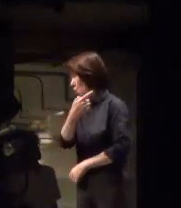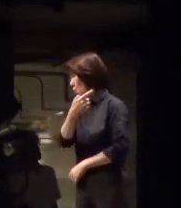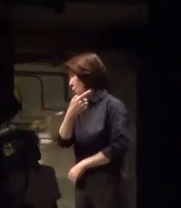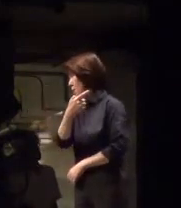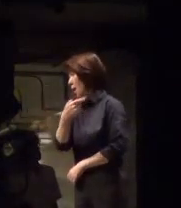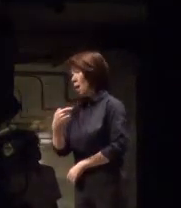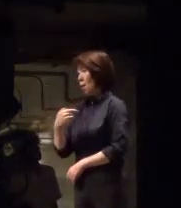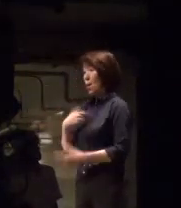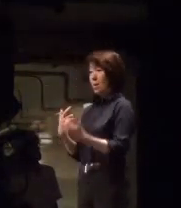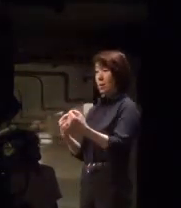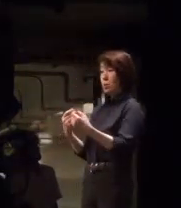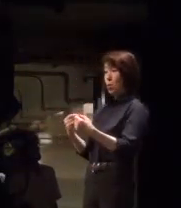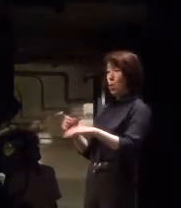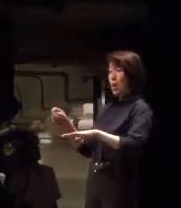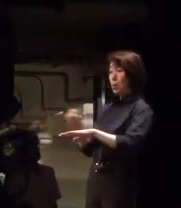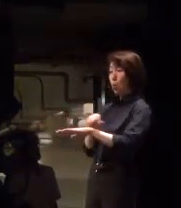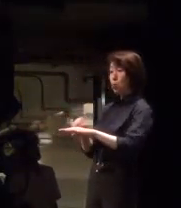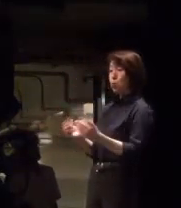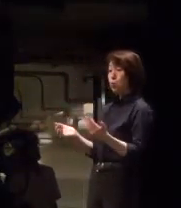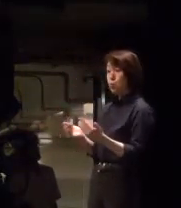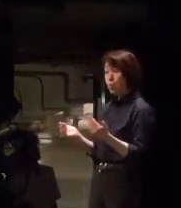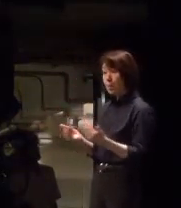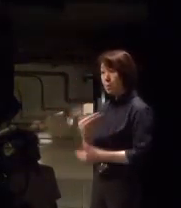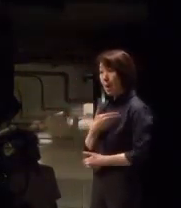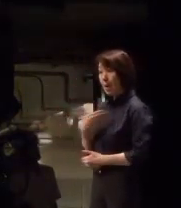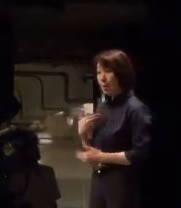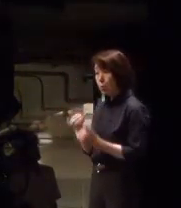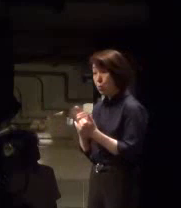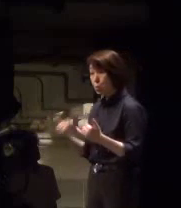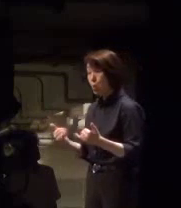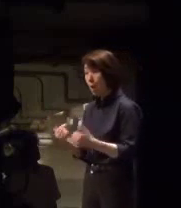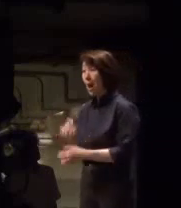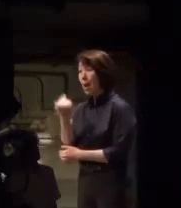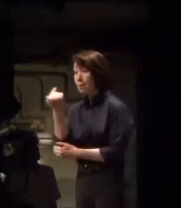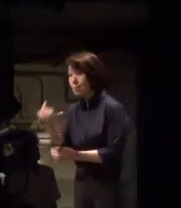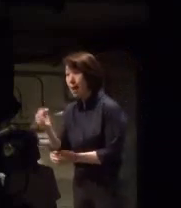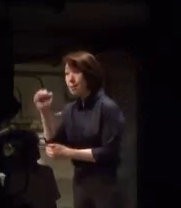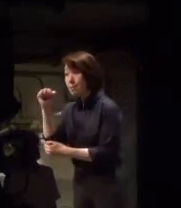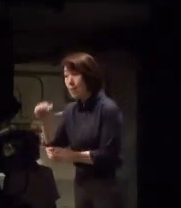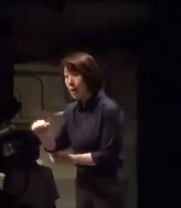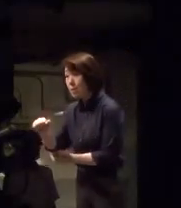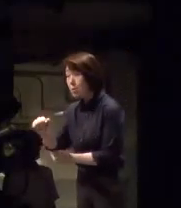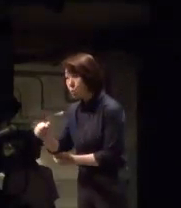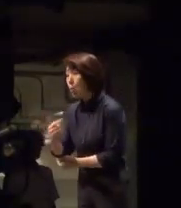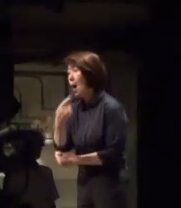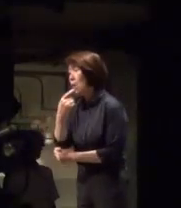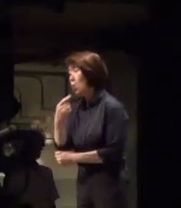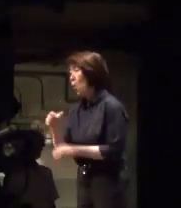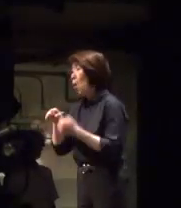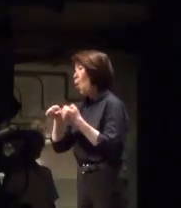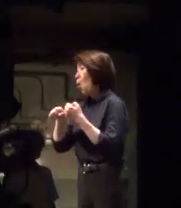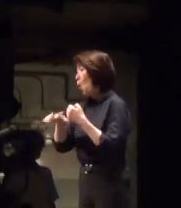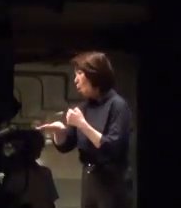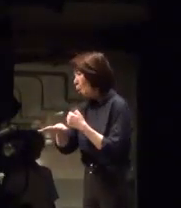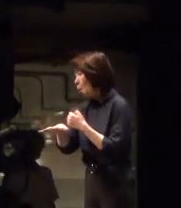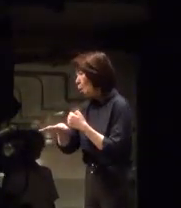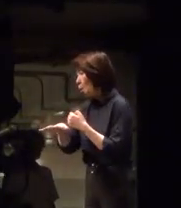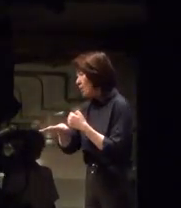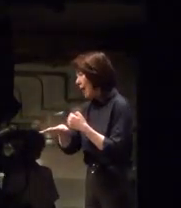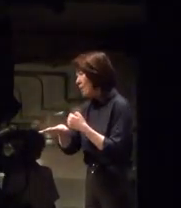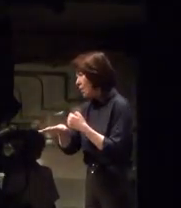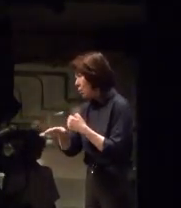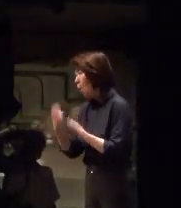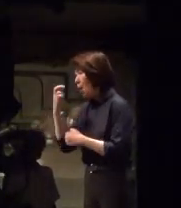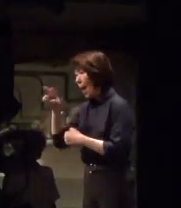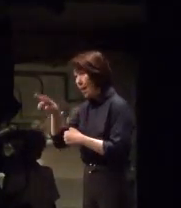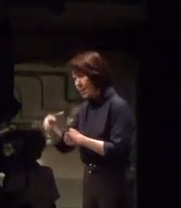私のようなごく特殊な人間だけが立ち入っていいと許されるのが放射線管理区域ですが、その場所に私が